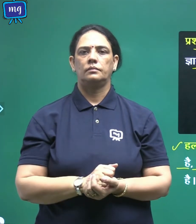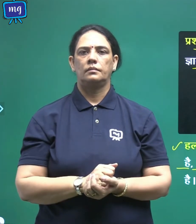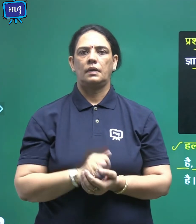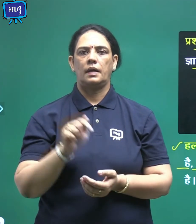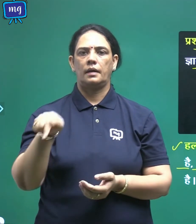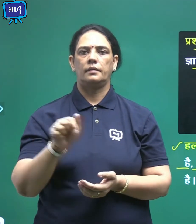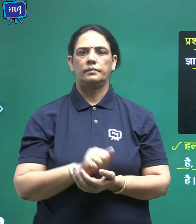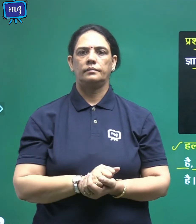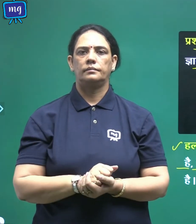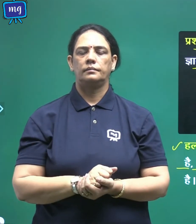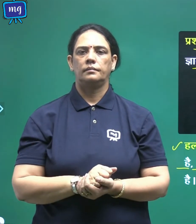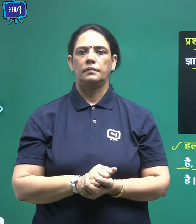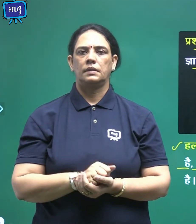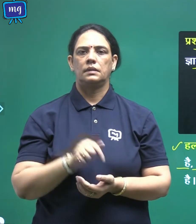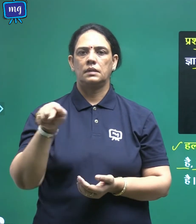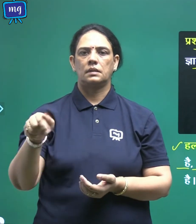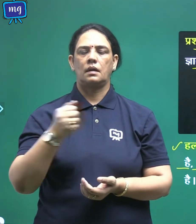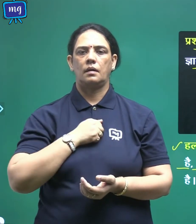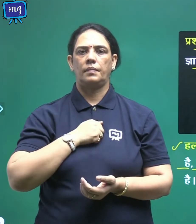है जिसका हमें